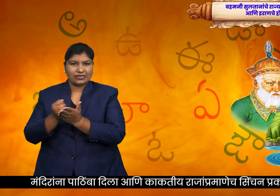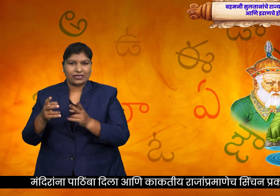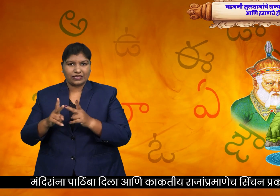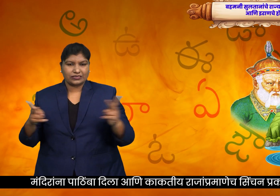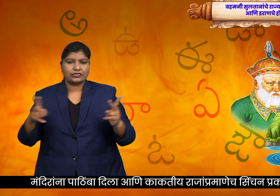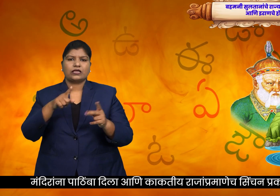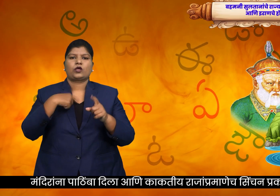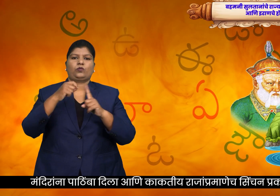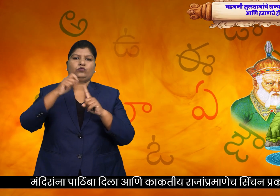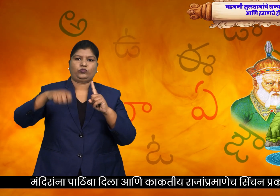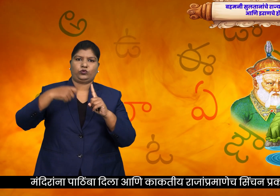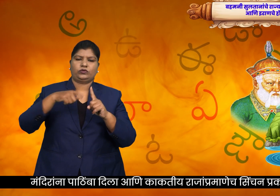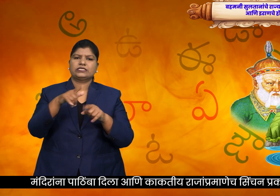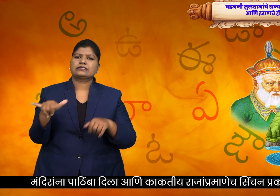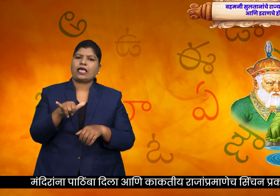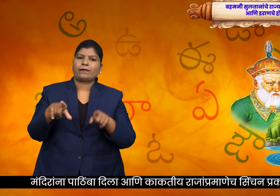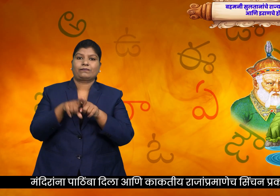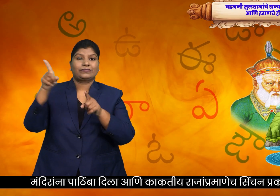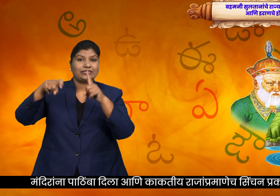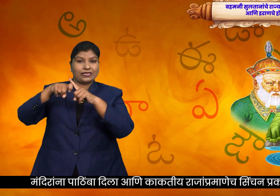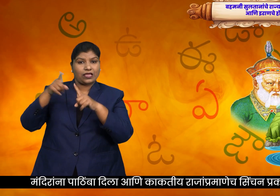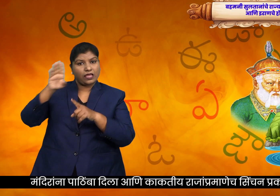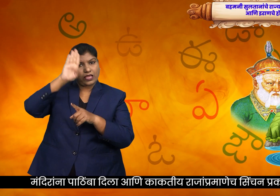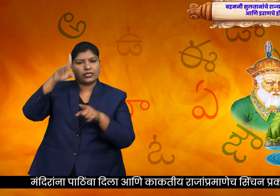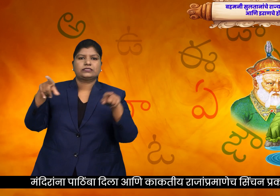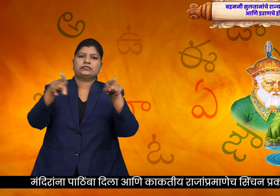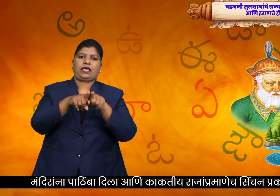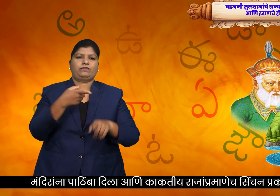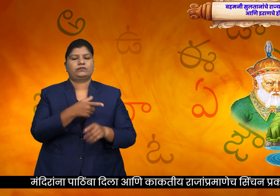राजाप्रमाणेच सिंचन प्रकल्पावर काम केले.